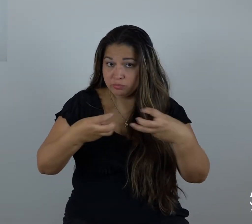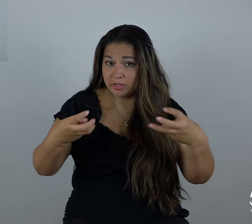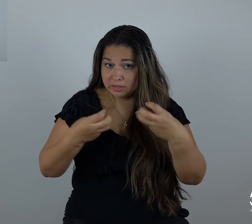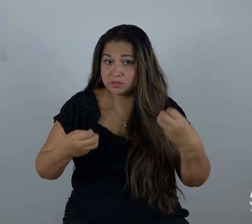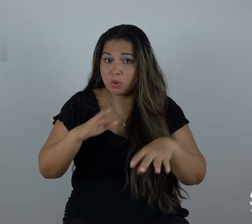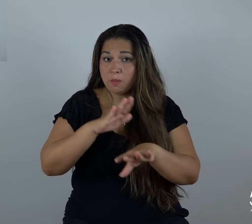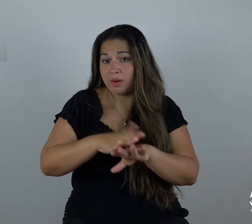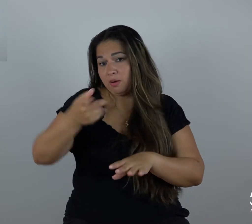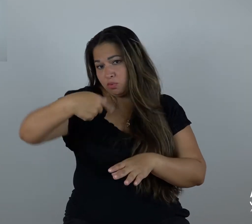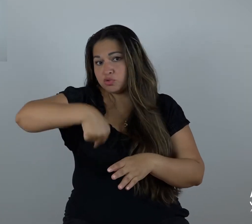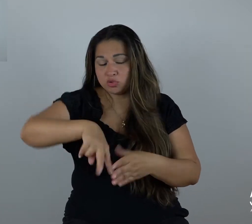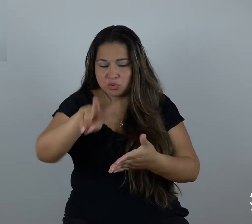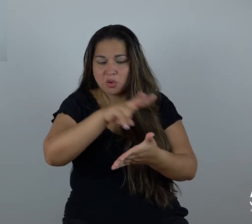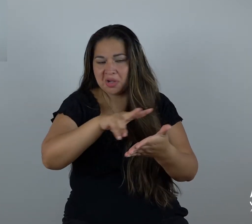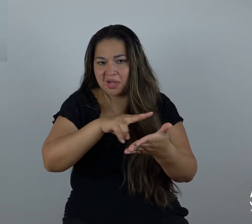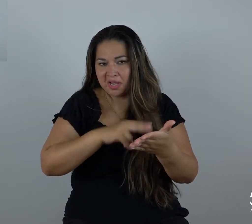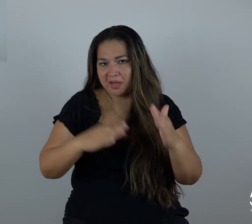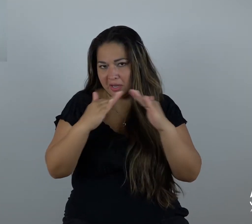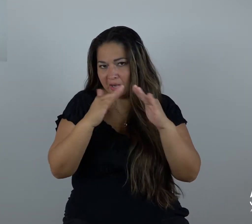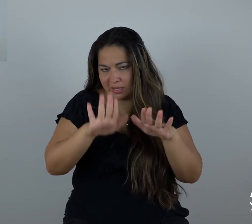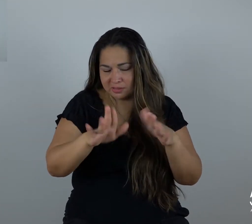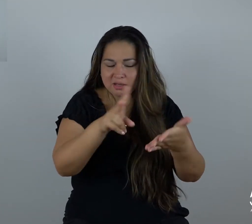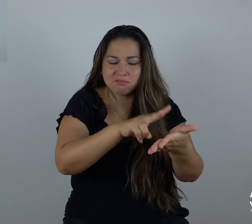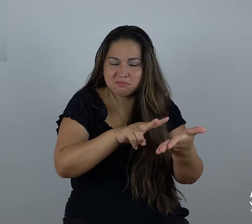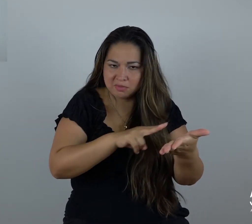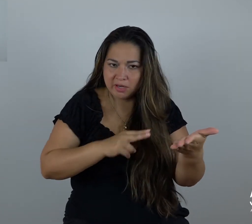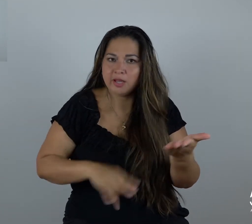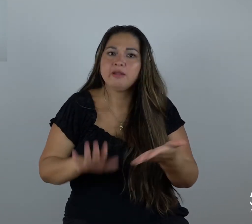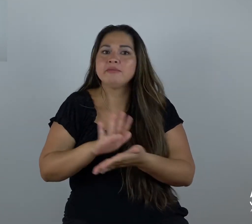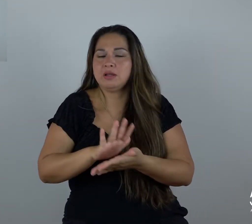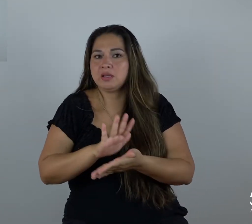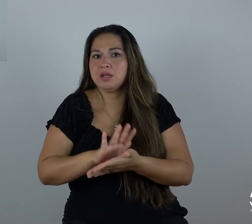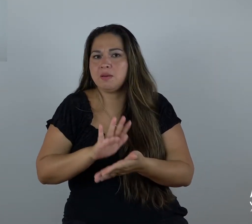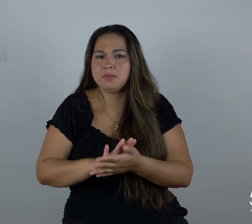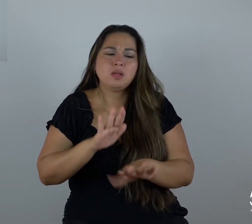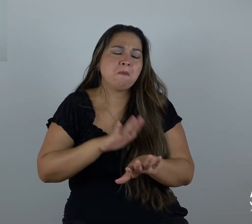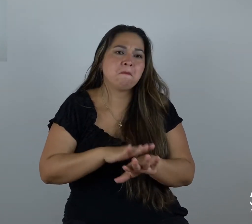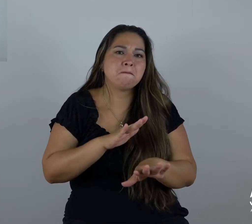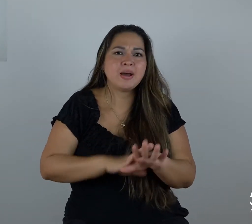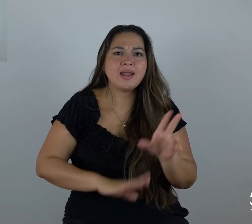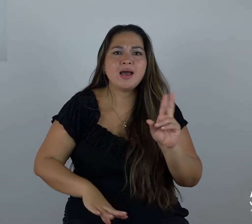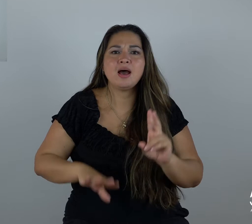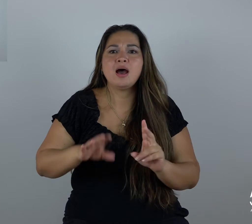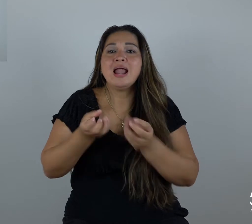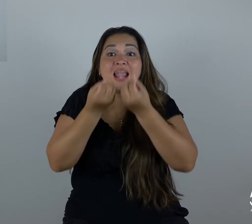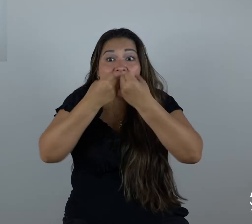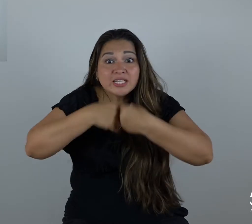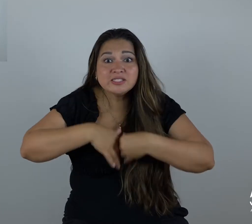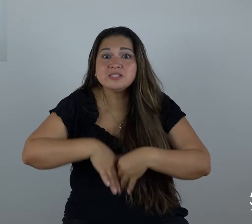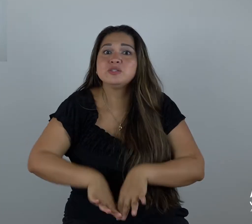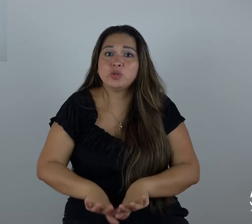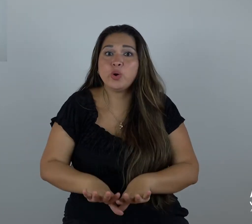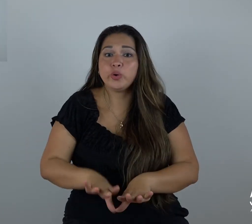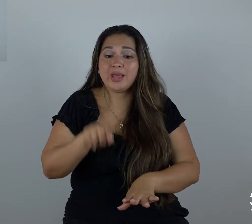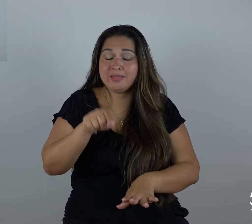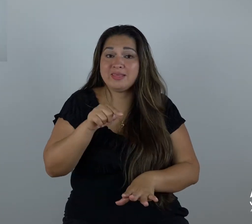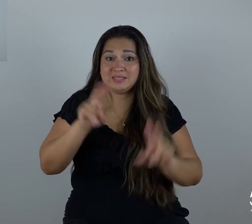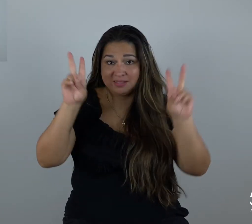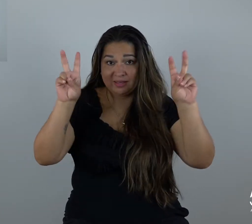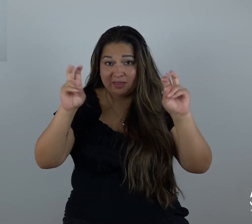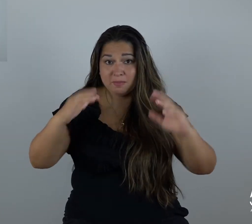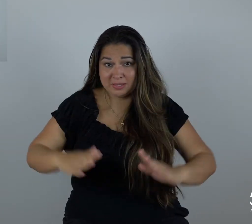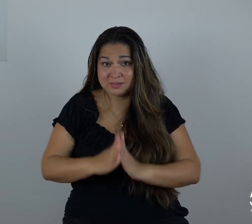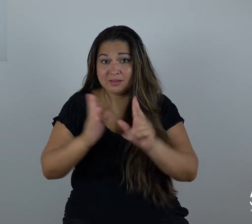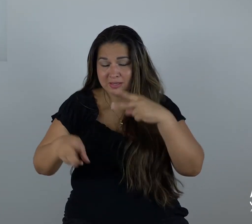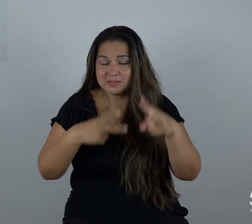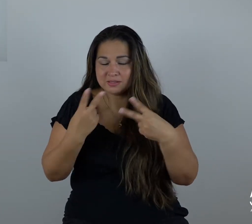de referencia para que vosotros en casa podáis leerlos y encontrar la amplitud de lo que es la historia de